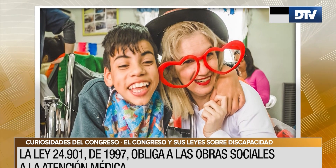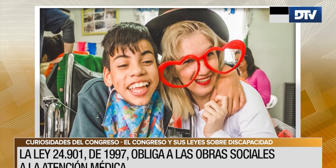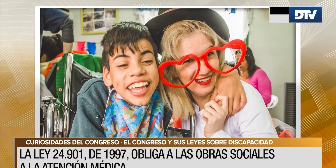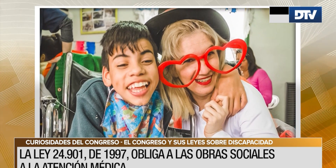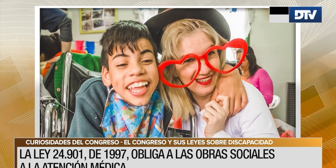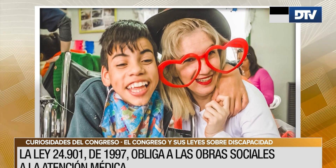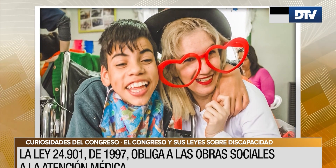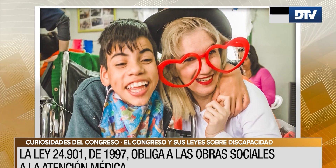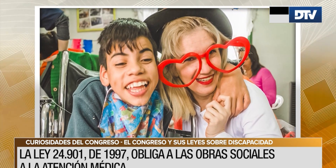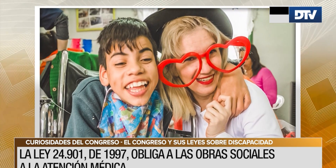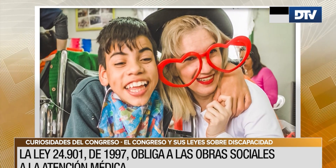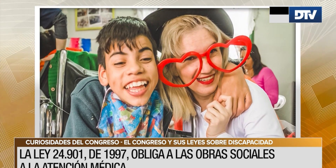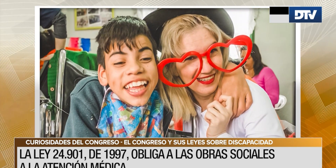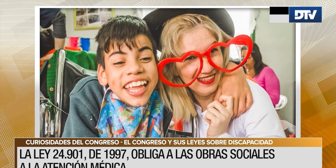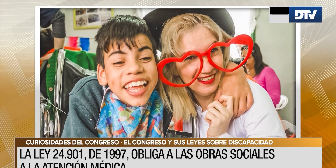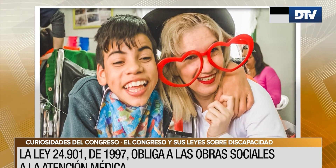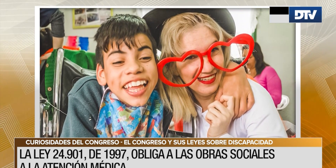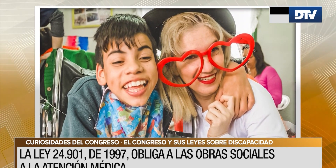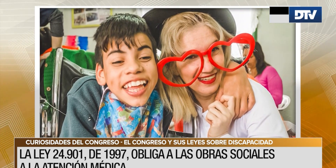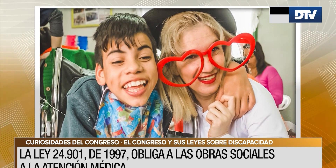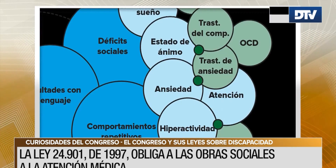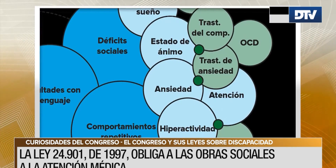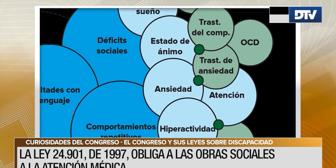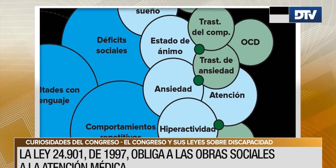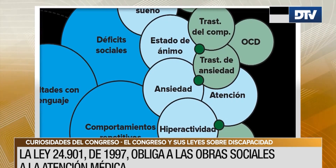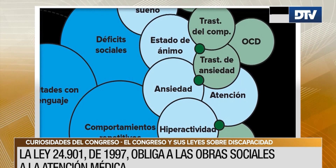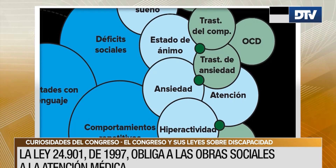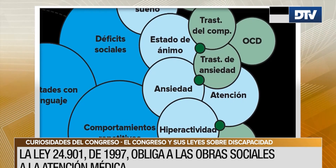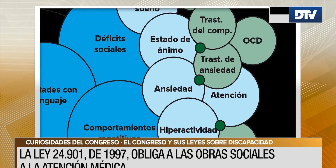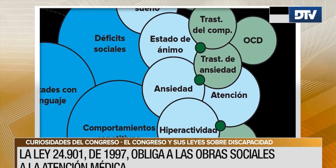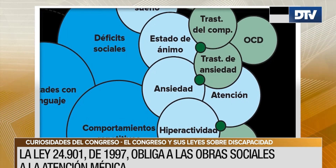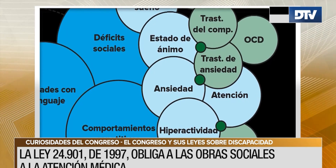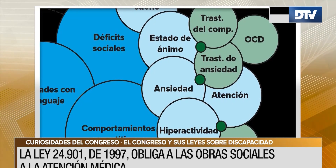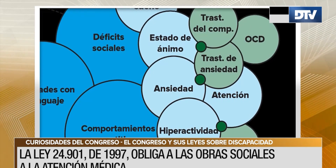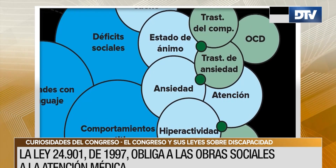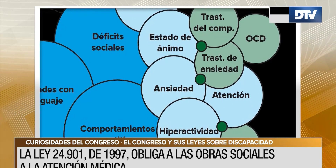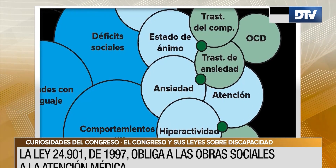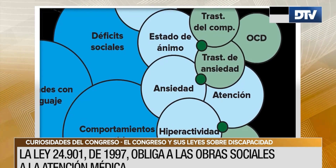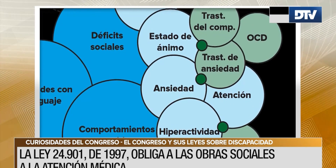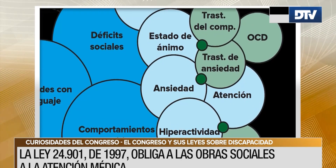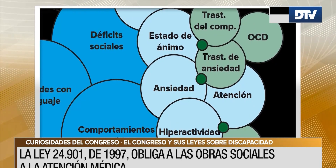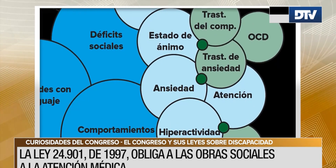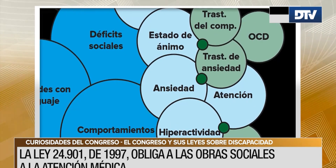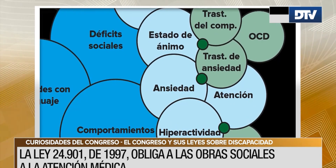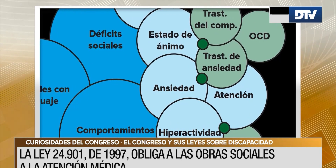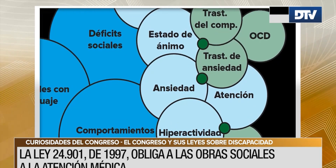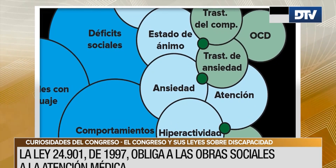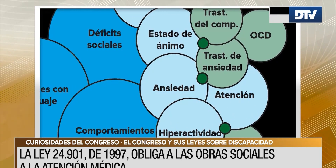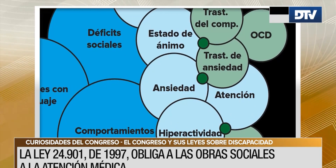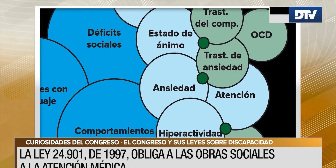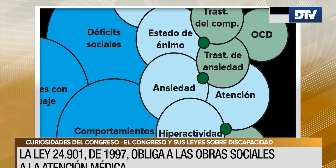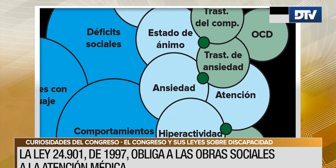terapéuticas educativas y asistenciales, incluyendo internación, cobertura económica y atención psiquiátrica. La